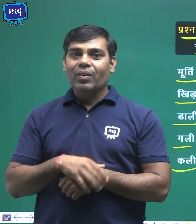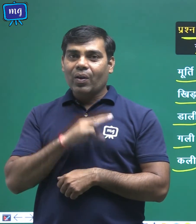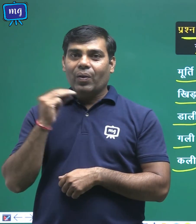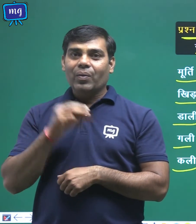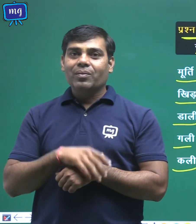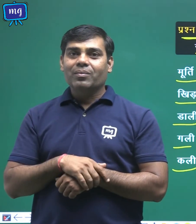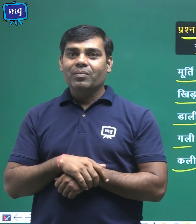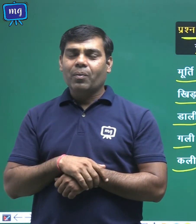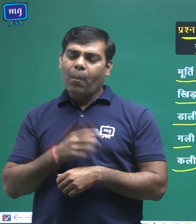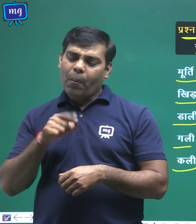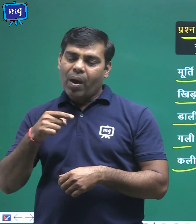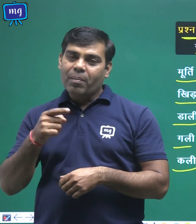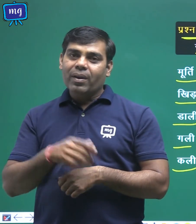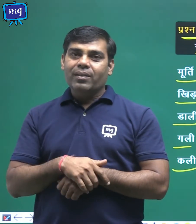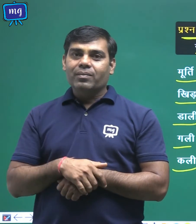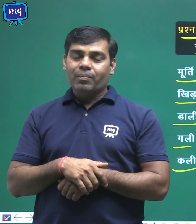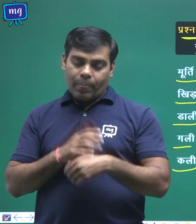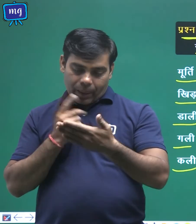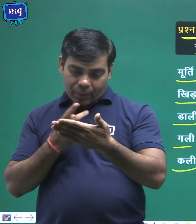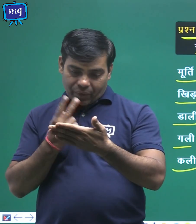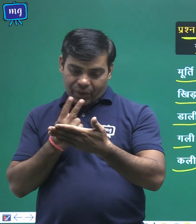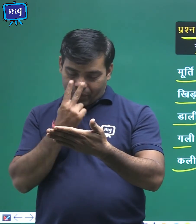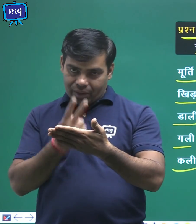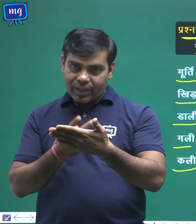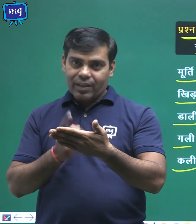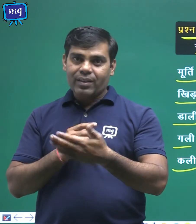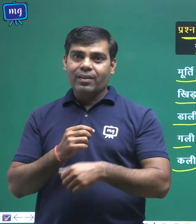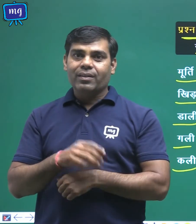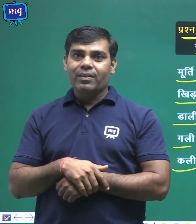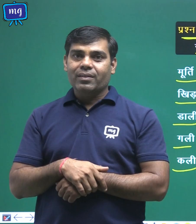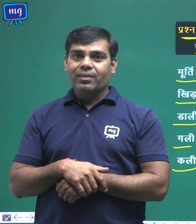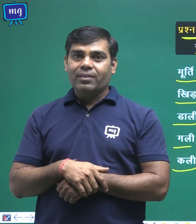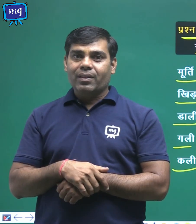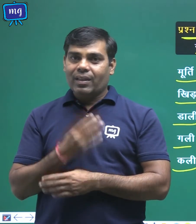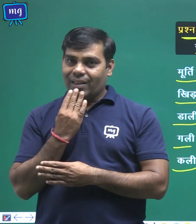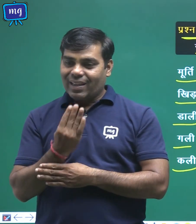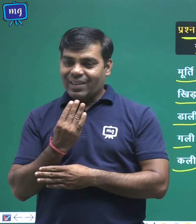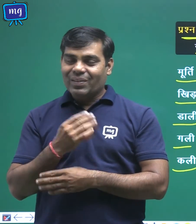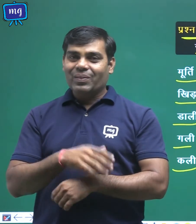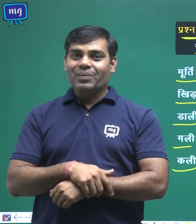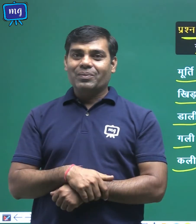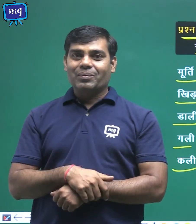और बार बार वीडियो देखें। धन्यवाद।